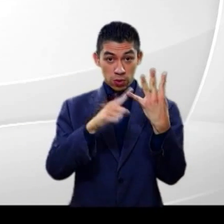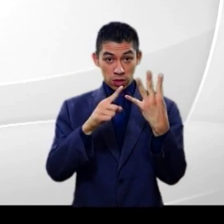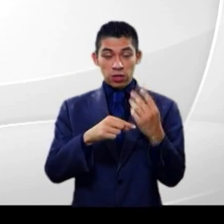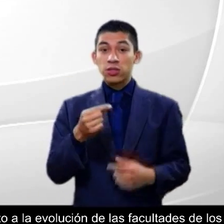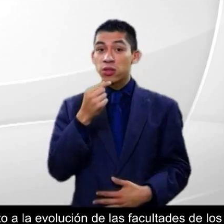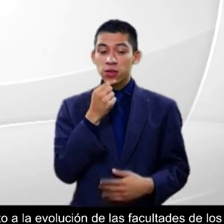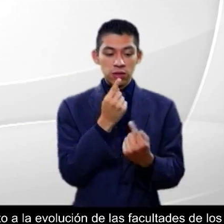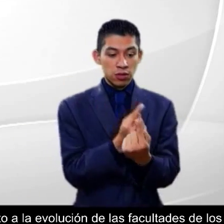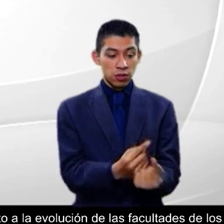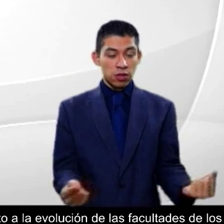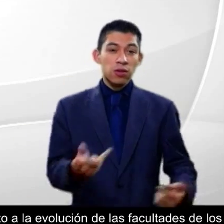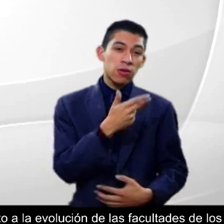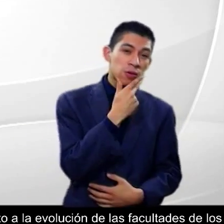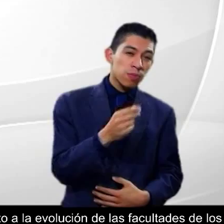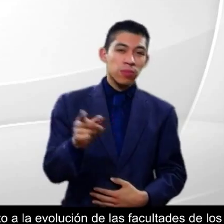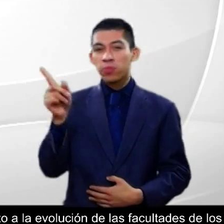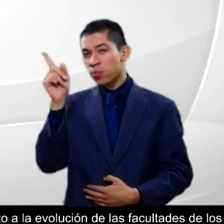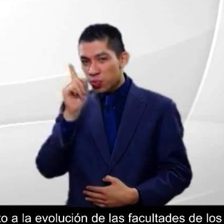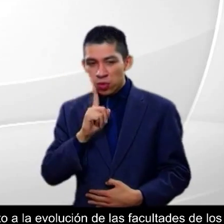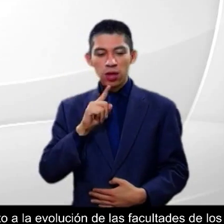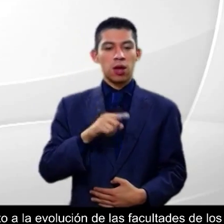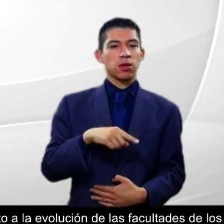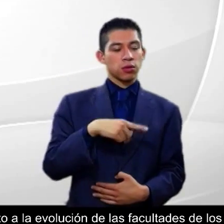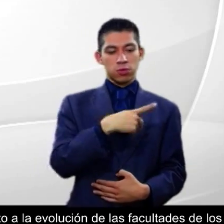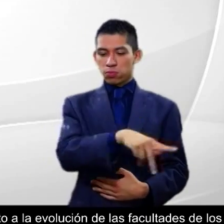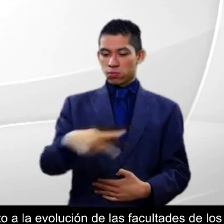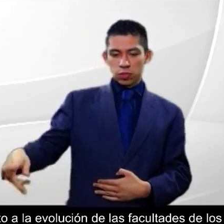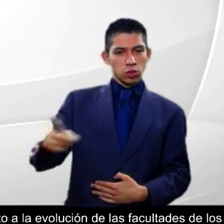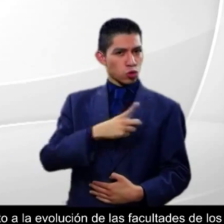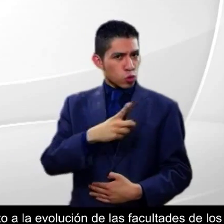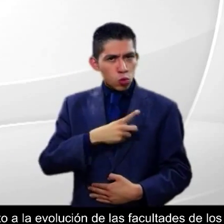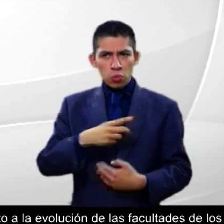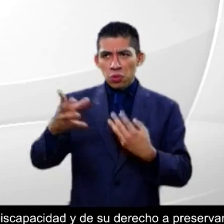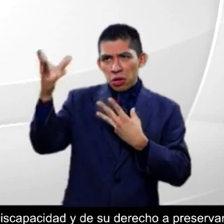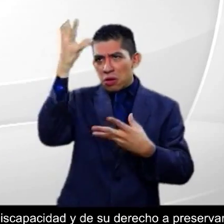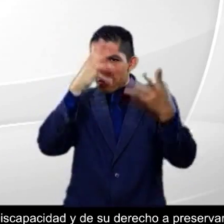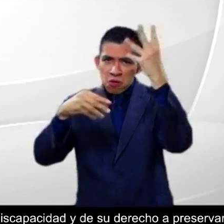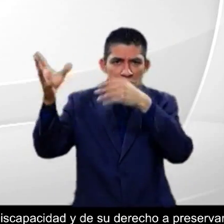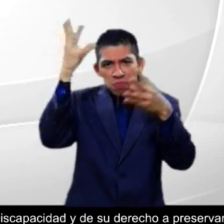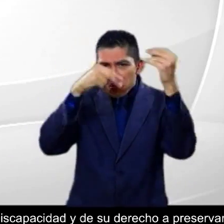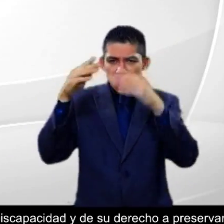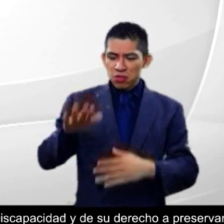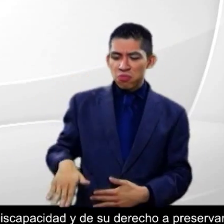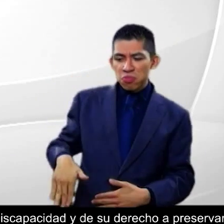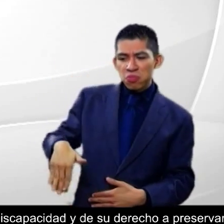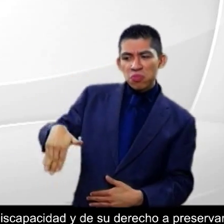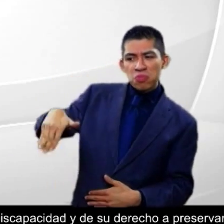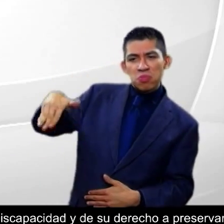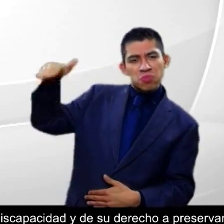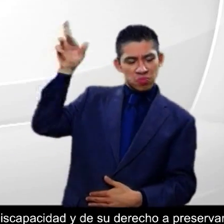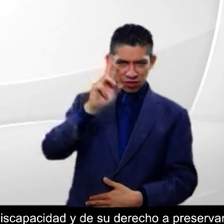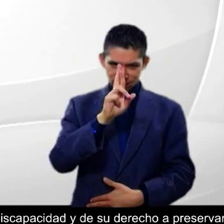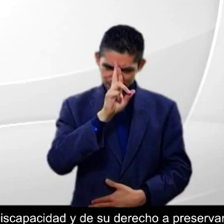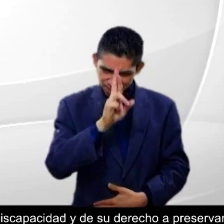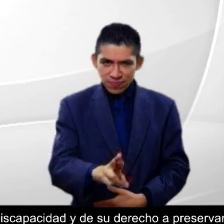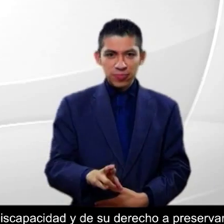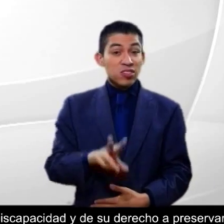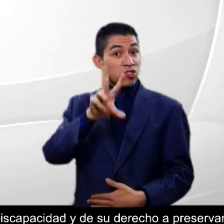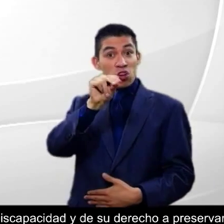4. El respeto a la evolución de las facultades de los niños y las niñas con discapacidad y de su derecho a preservar